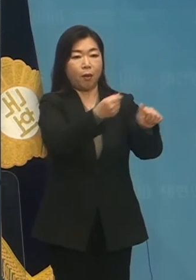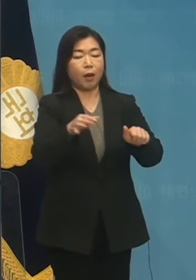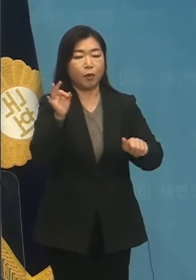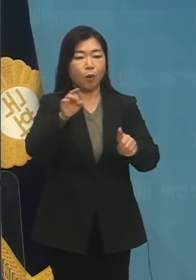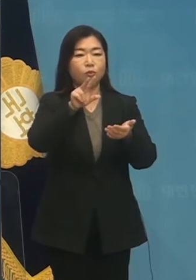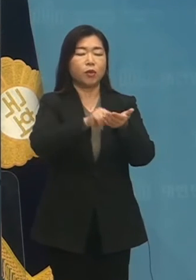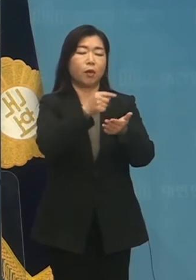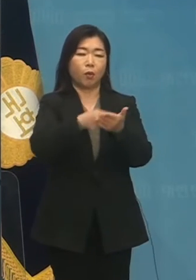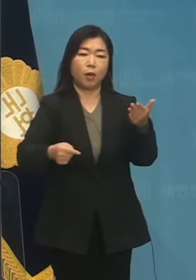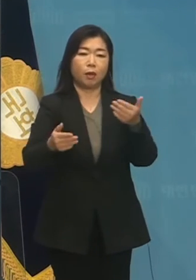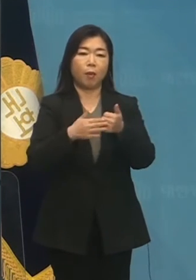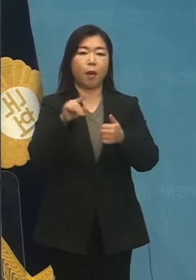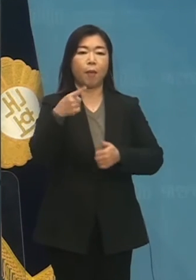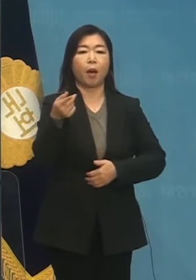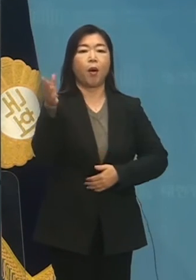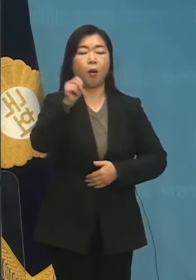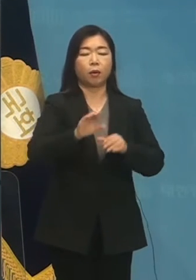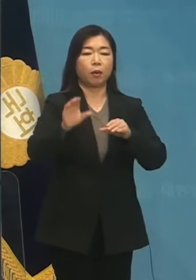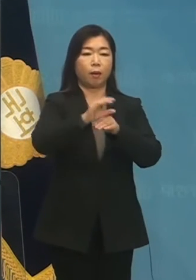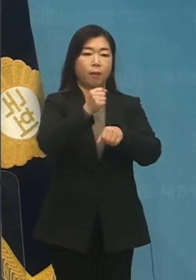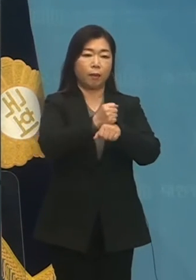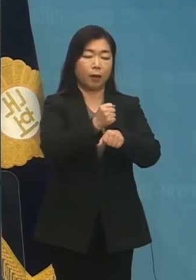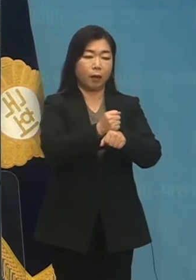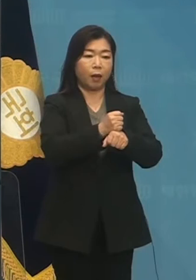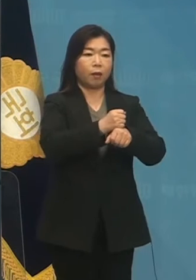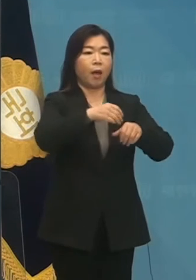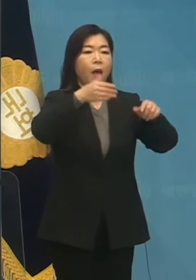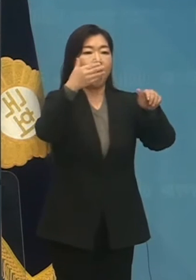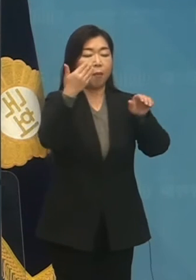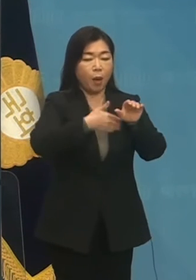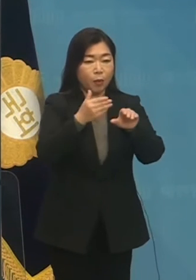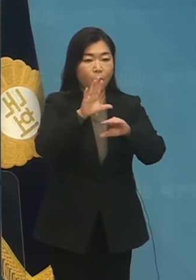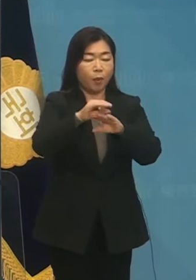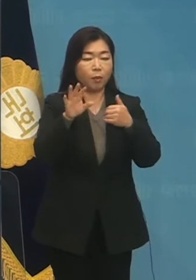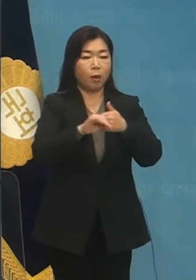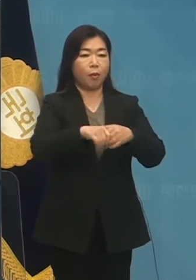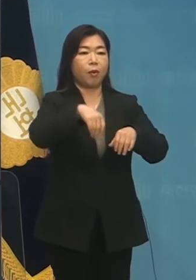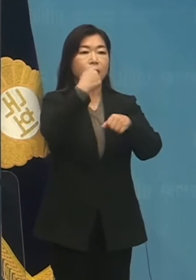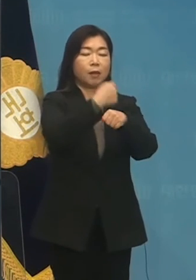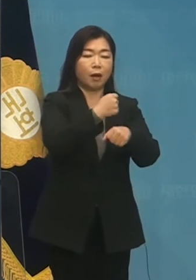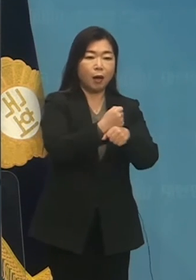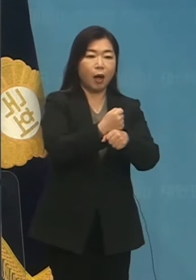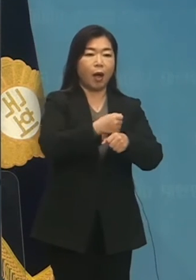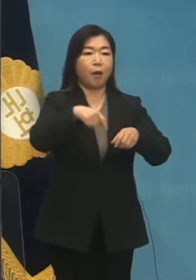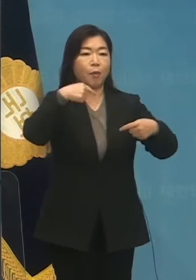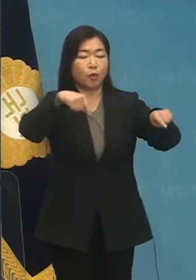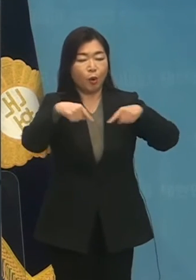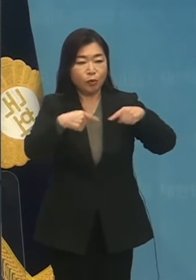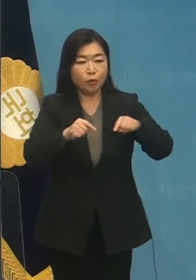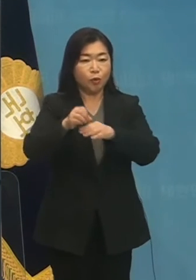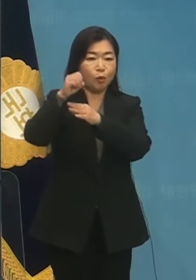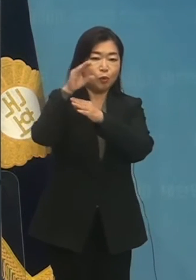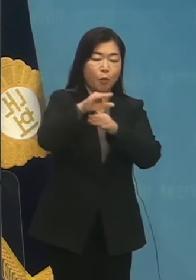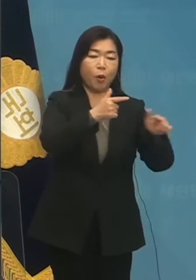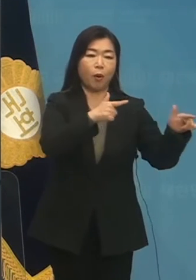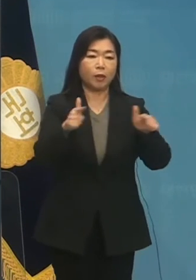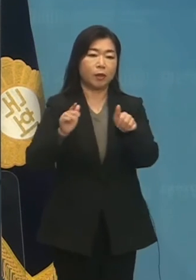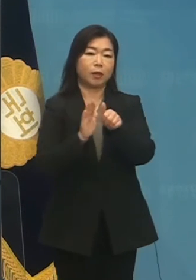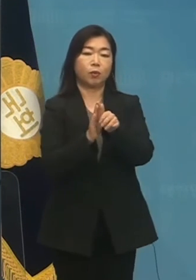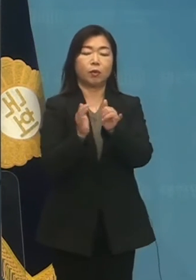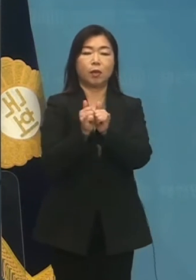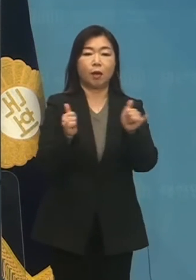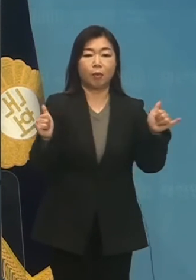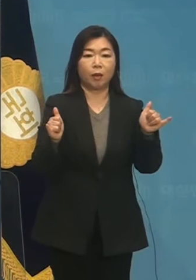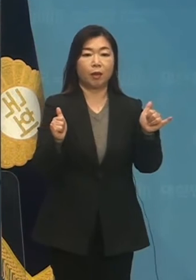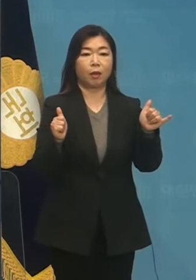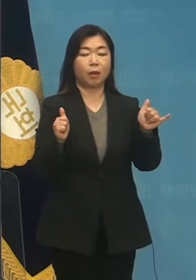방송영상과 영화 콘텐츠 분야로는 작가, 연출, 조명, 스태프의 인력 지원을 위해 404억 원의